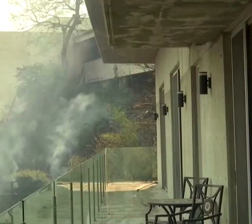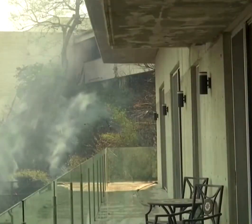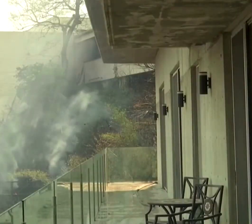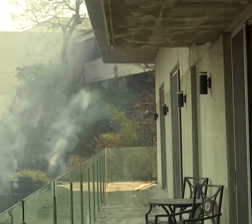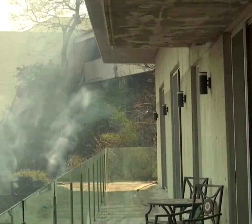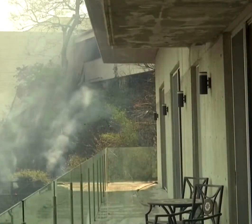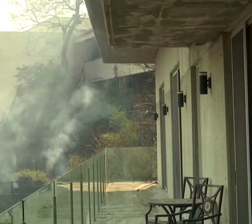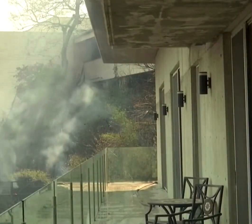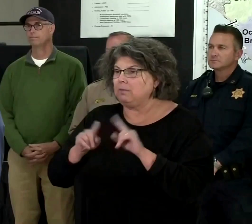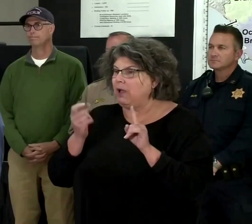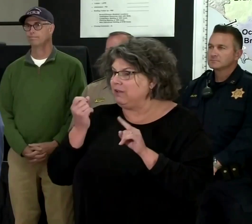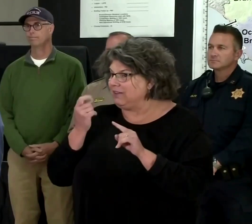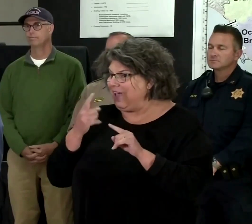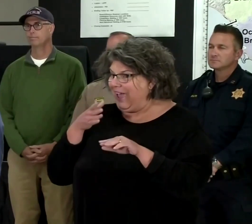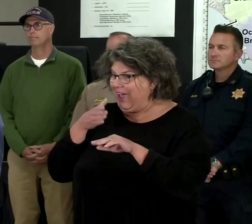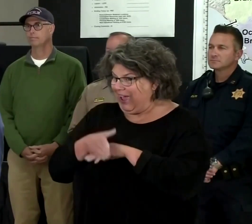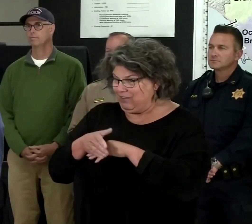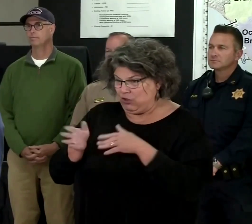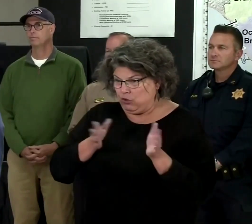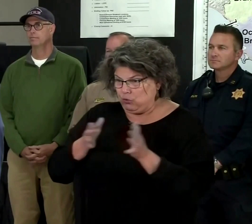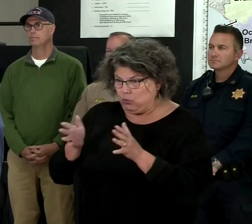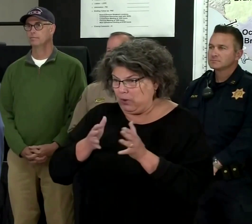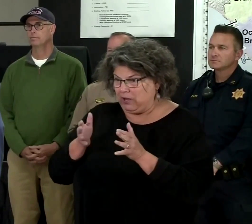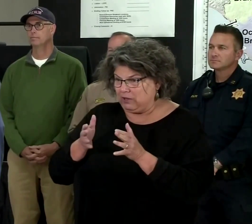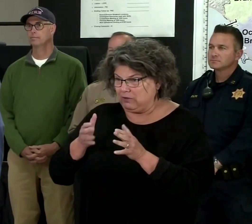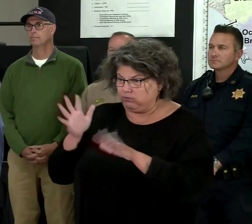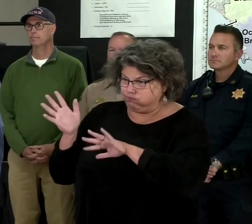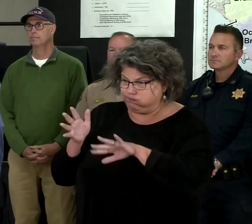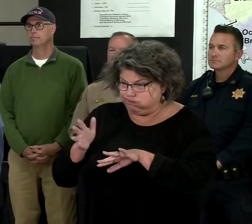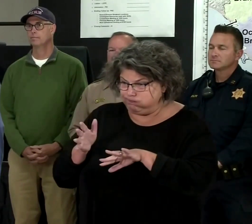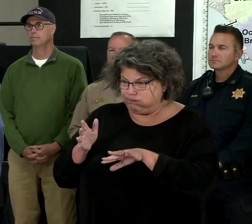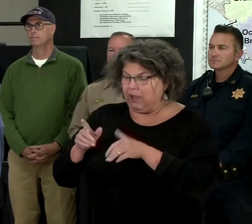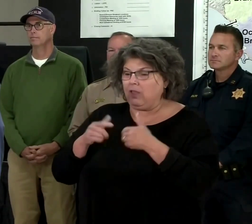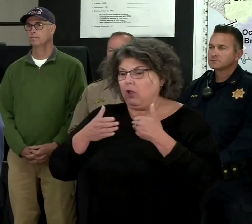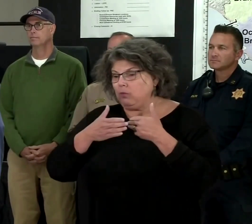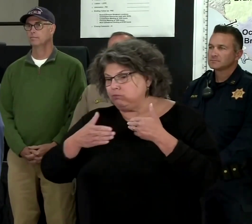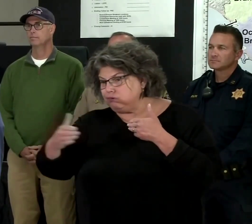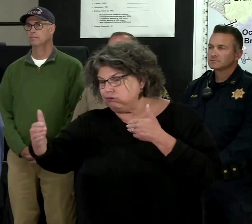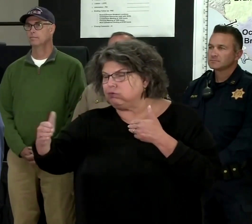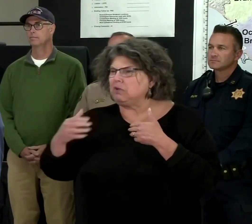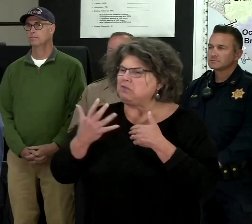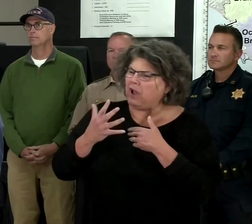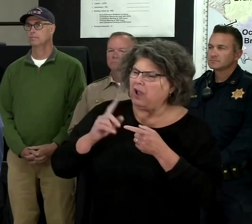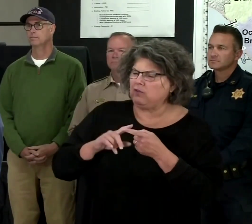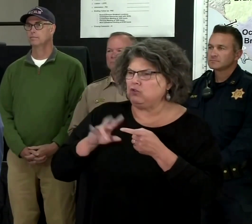es wird ruhiger ohne regen aber auch ohne starke winde